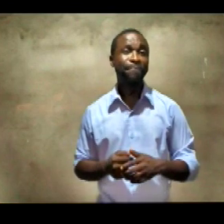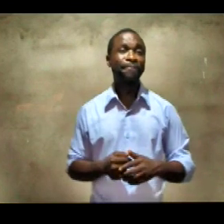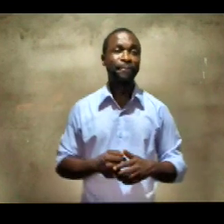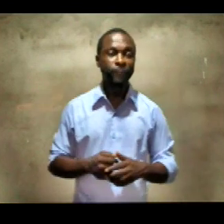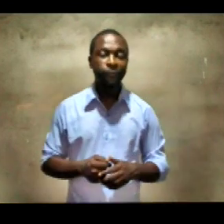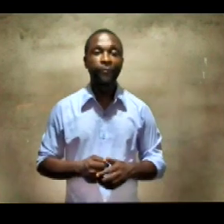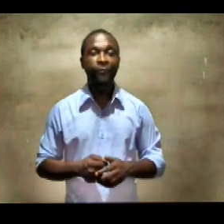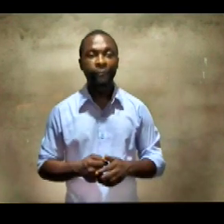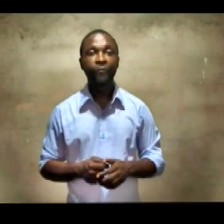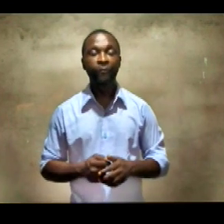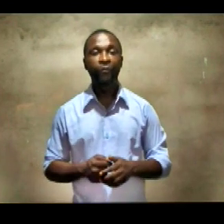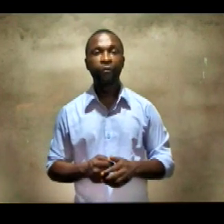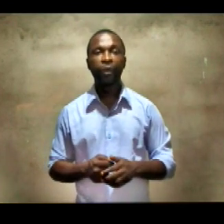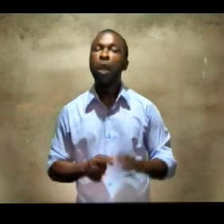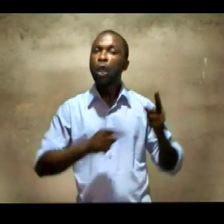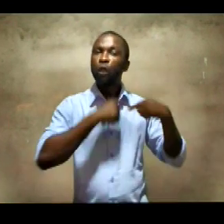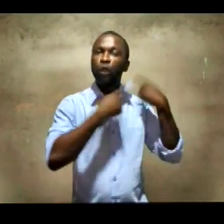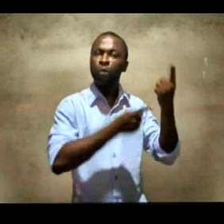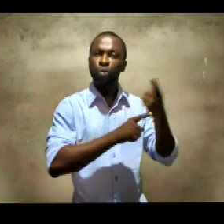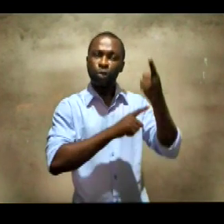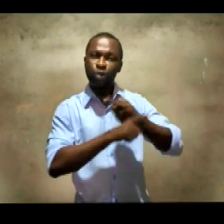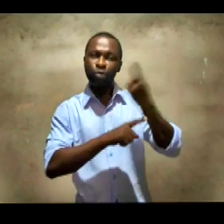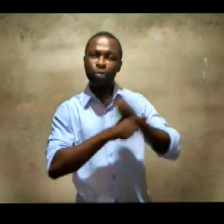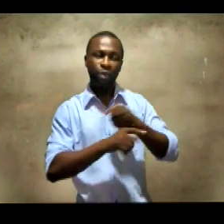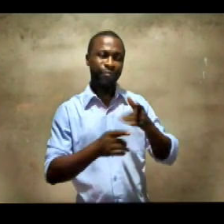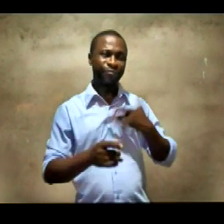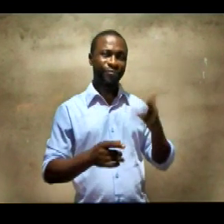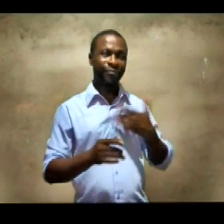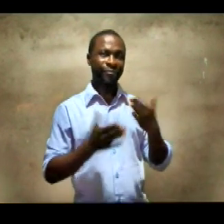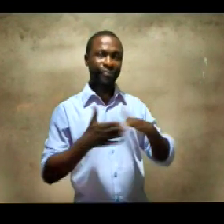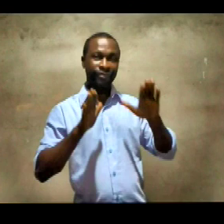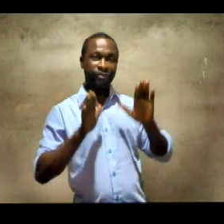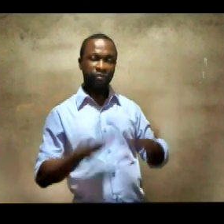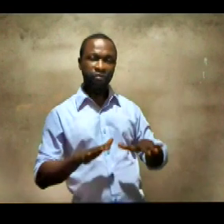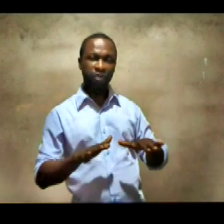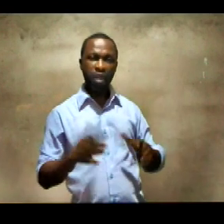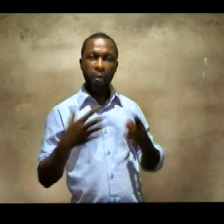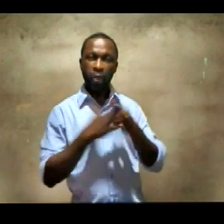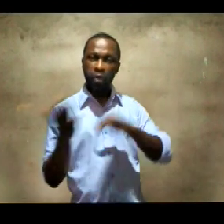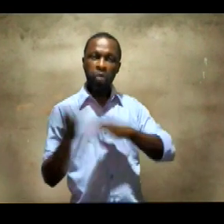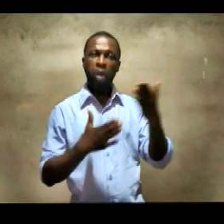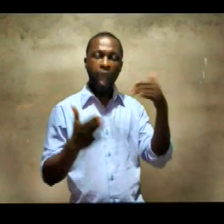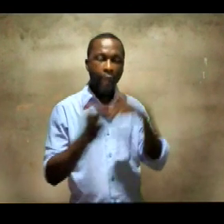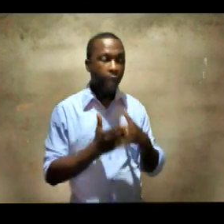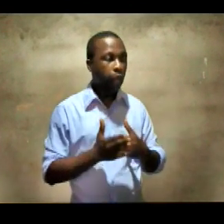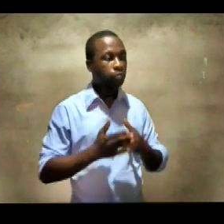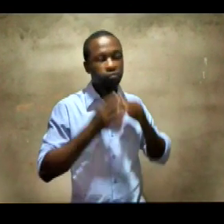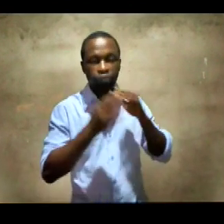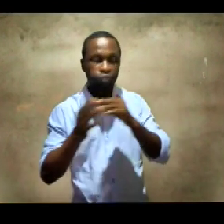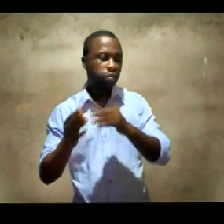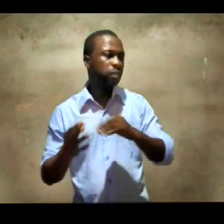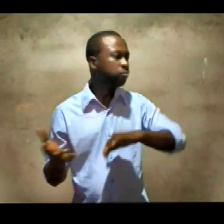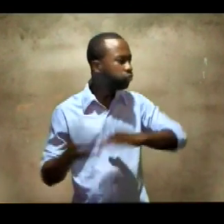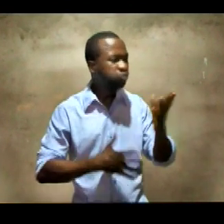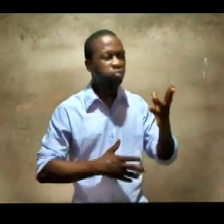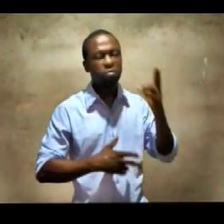Après des mois de calme relatif, la ville de Bambari, située dans le centre de la Centrafrique, a de nouveau rejoint la liste des communes